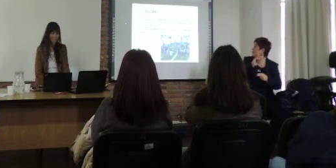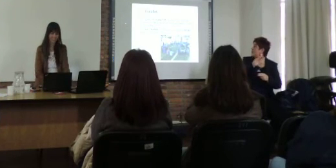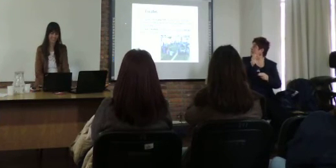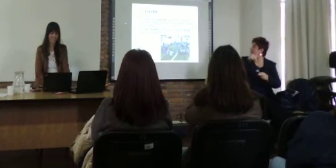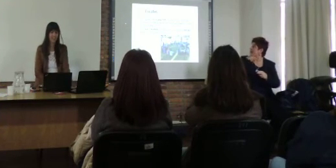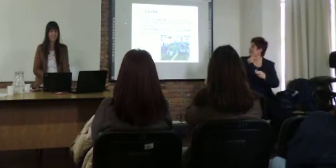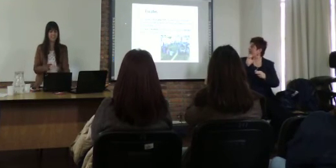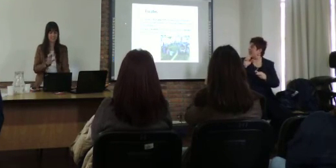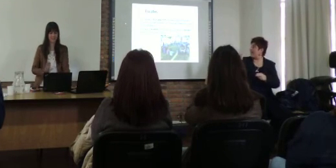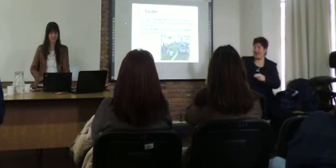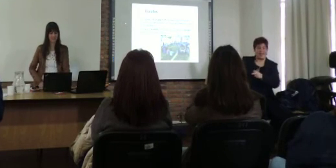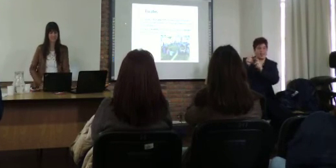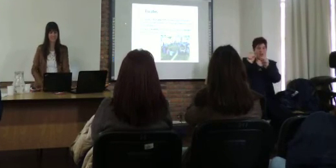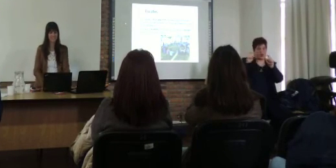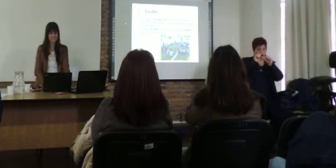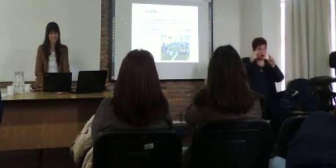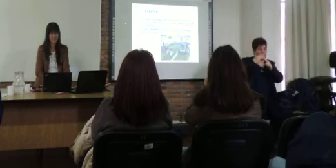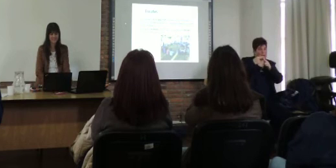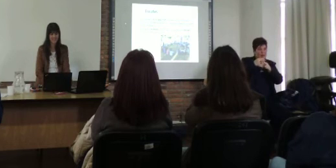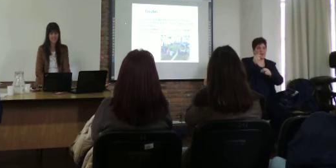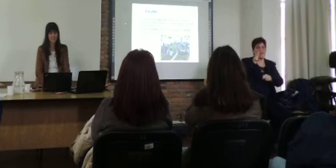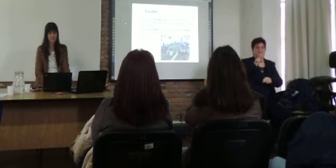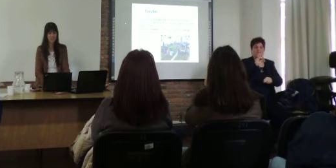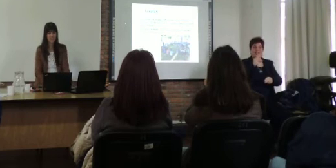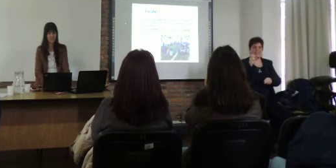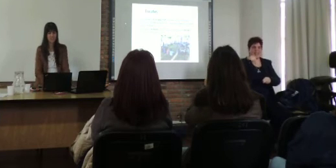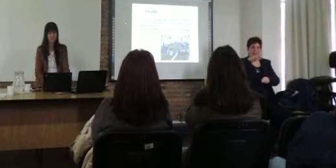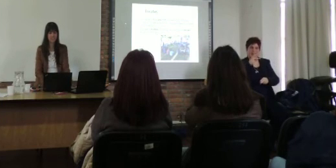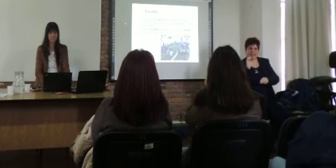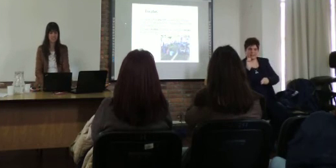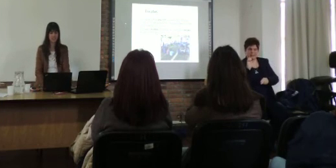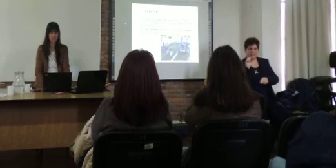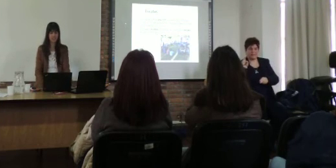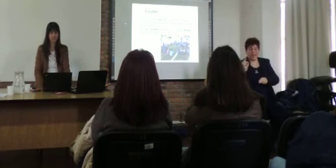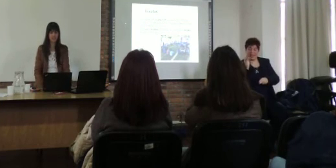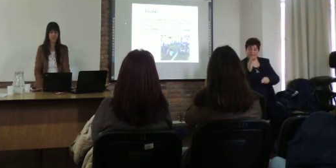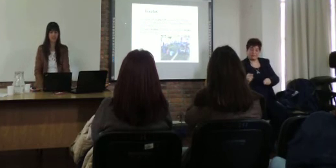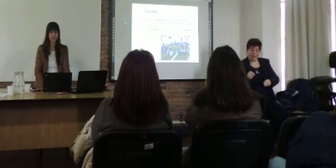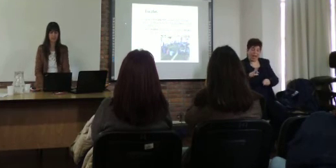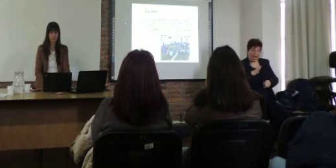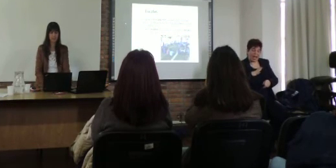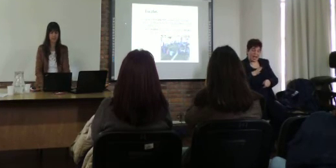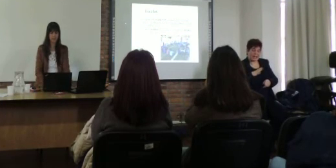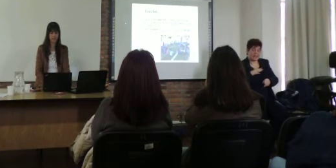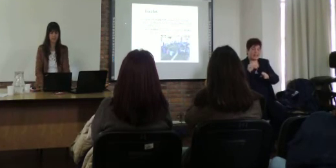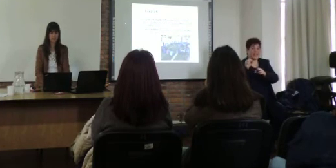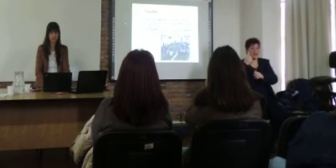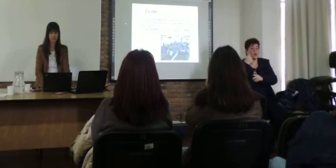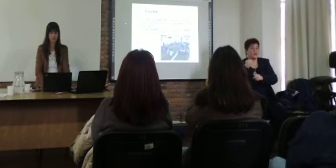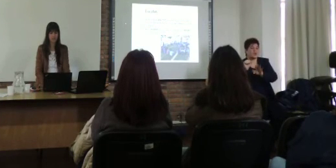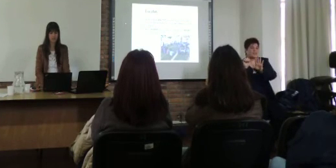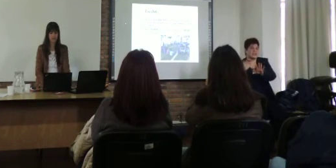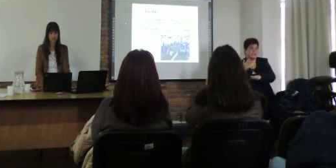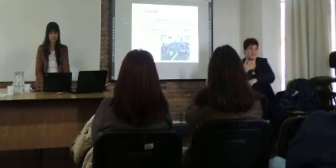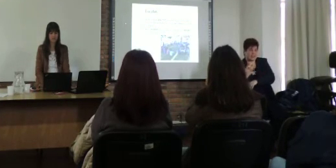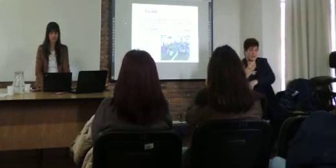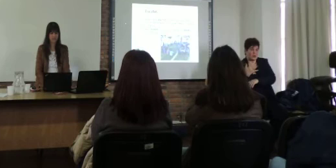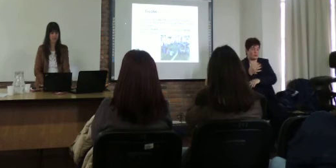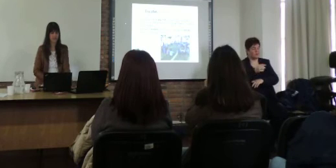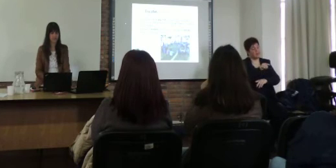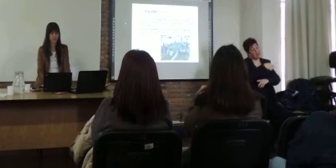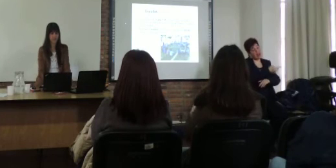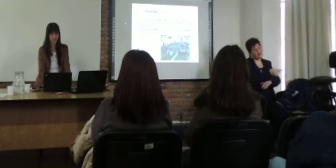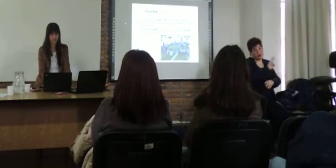Pontiliano. Ah, tá ali, para não esquecer. Escola no Uruguai, escola 105, escola para pessoas